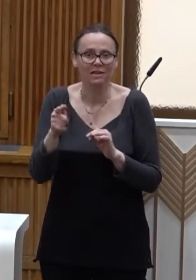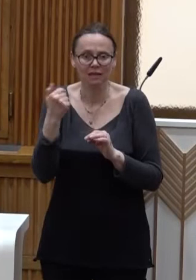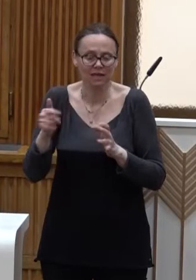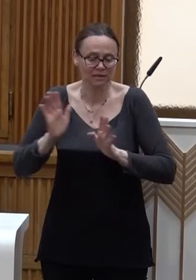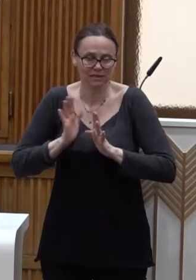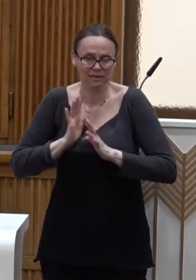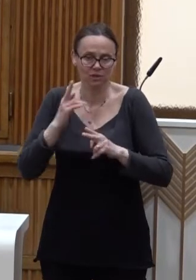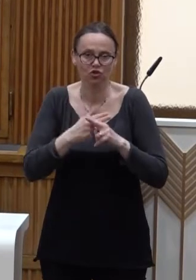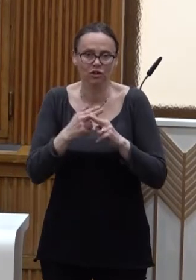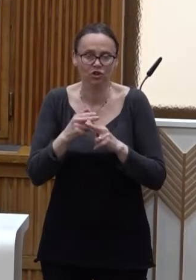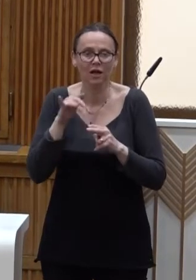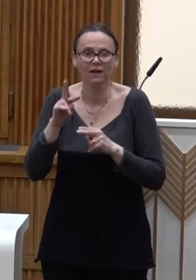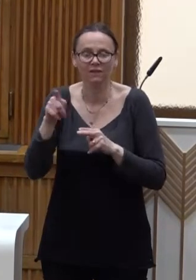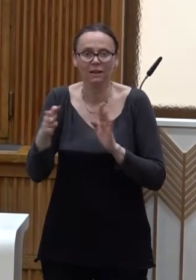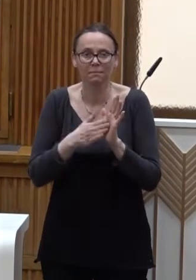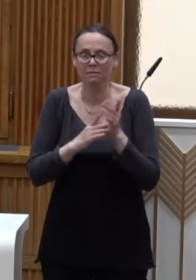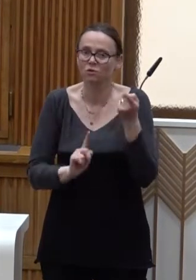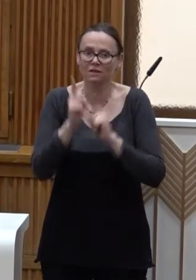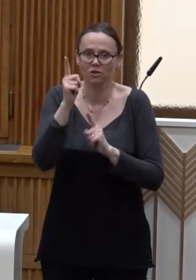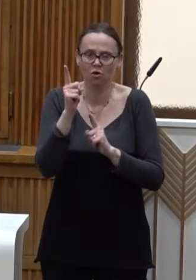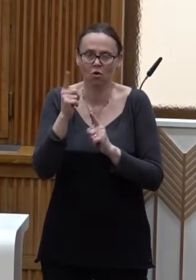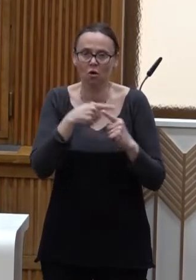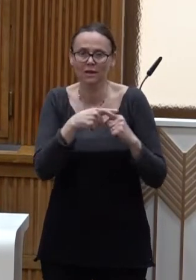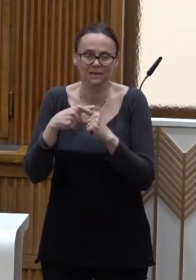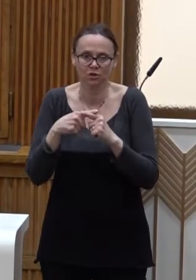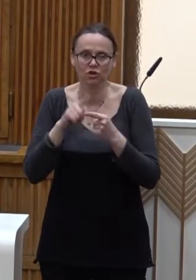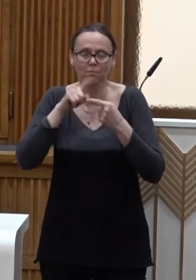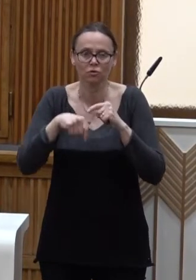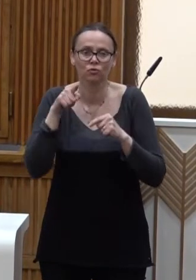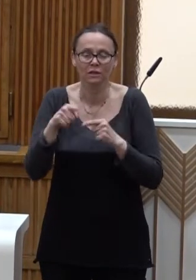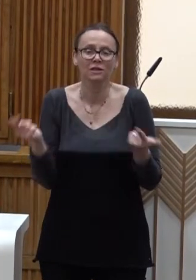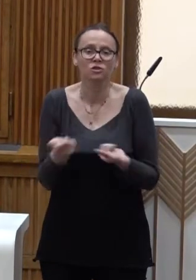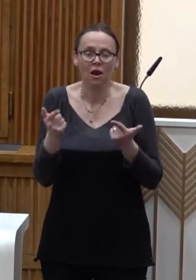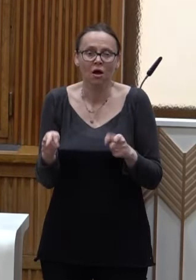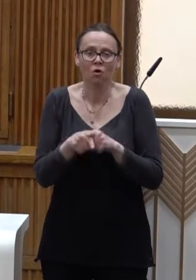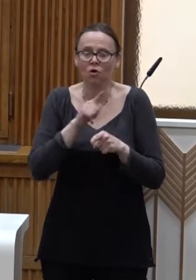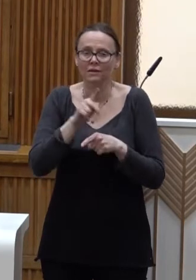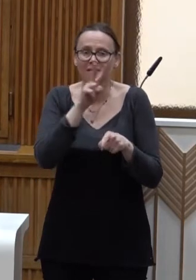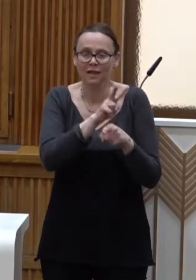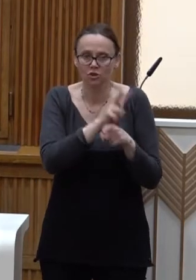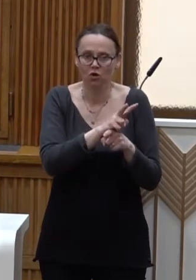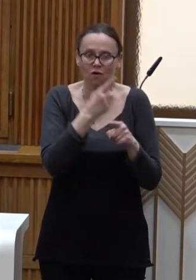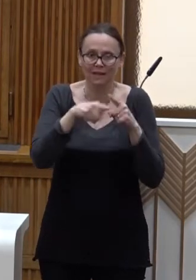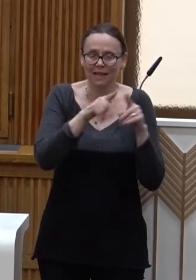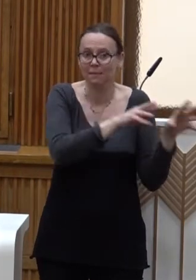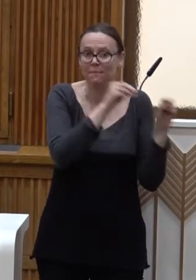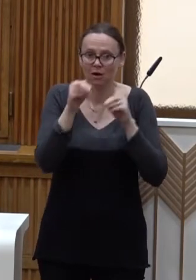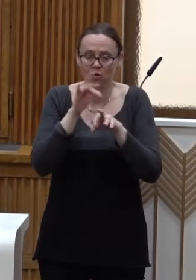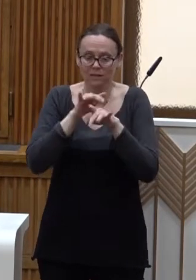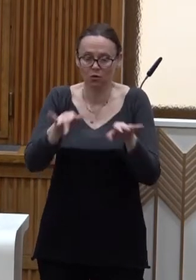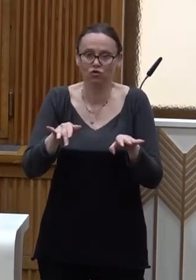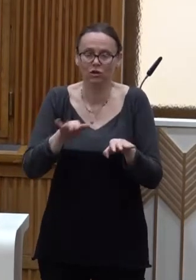tem primerih za visoko rizične produkte in ti lahko služijo kot nenadzorovan vektor prenosa kužnine, sa